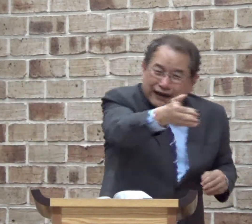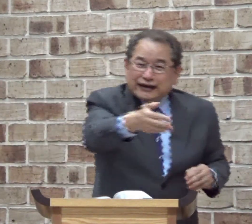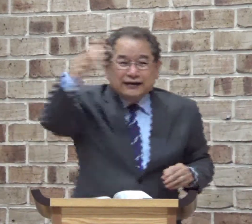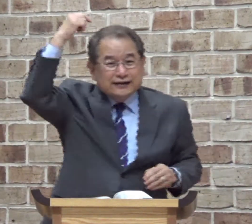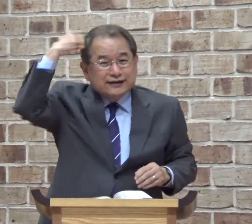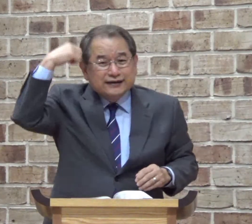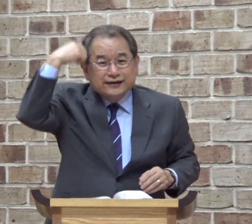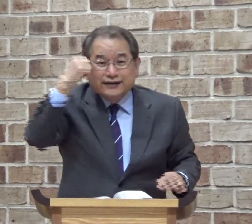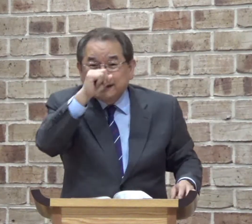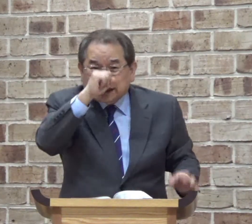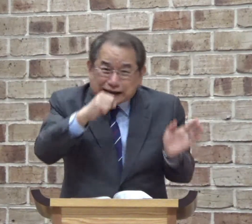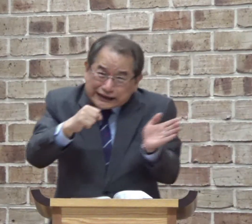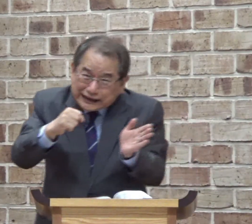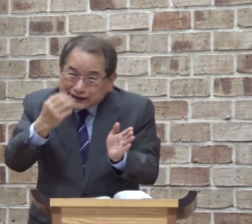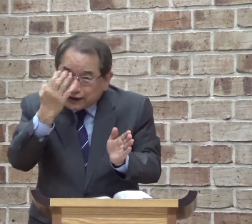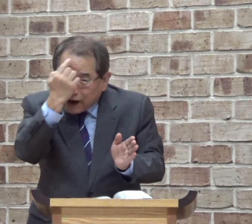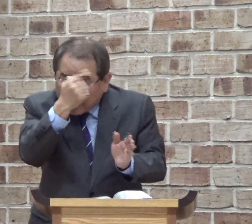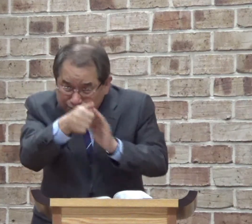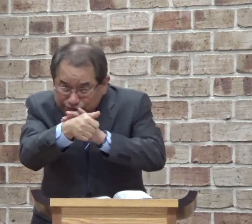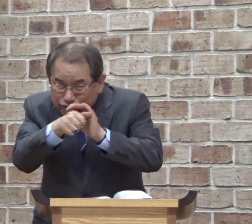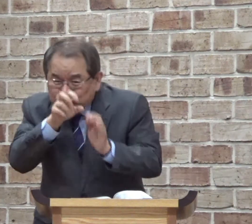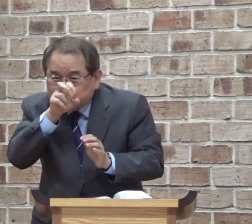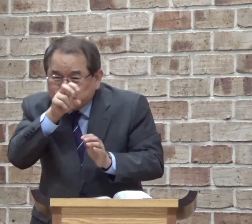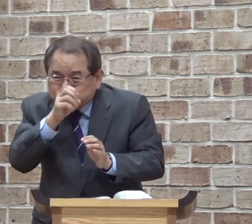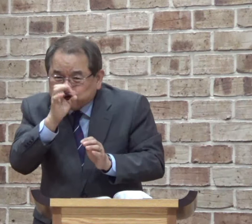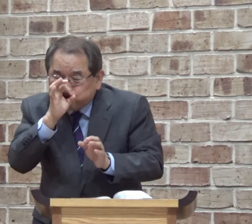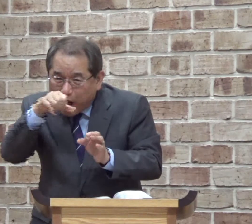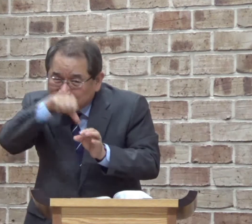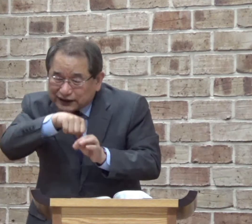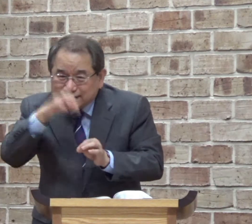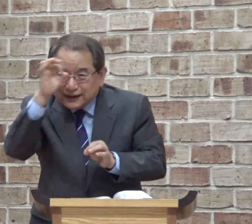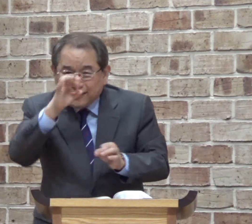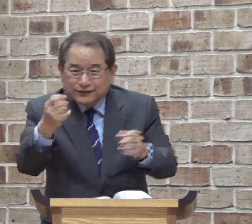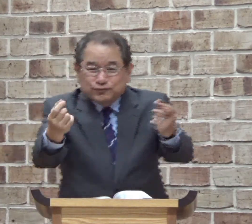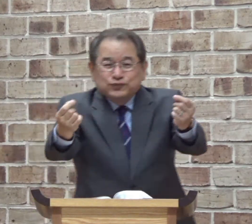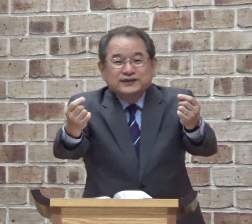자신의 공로를 인정해주지 않아도 괜찮다고 생각하는 사람.